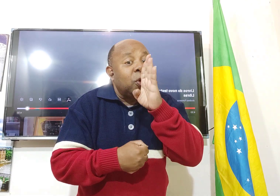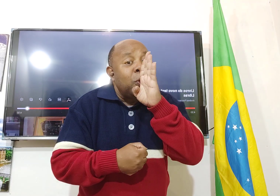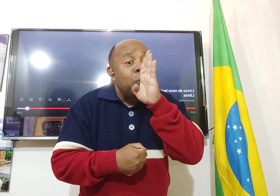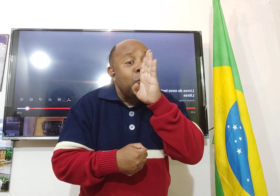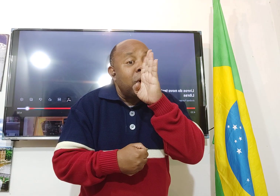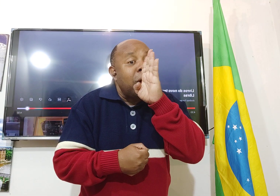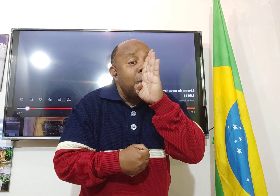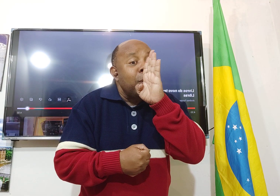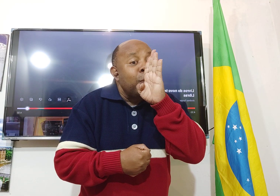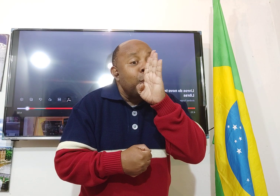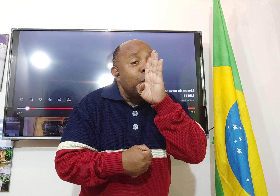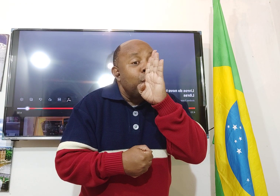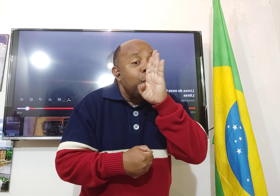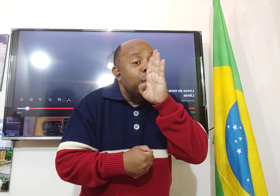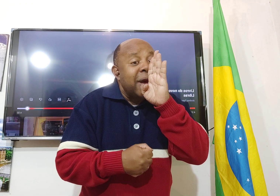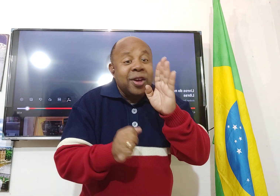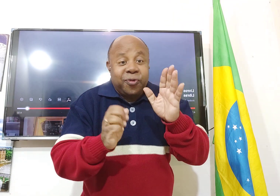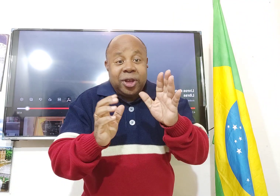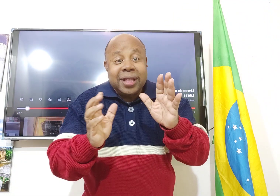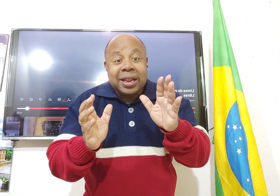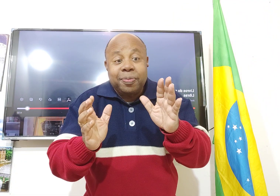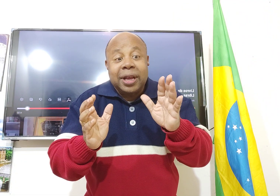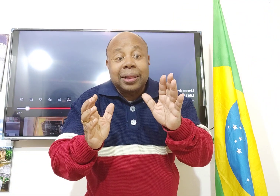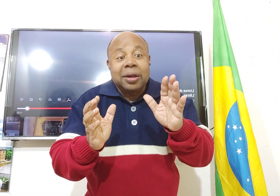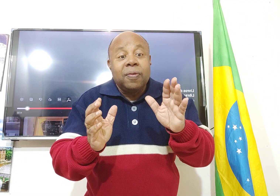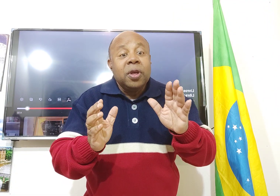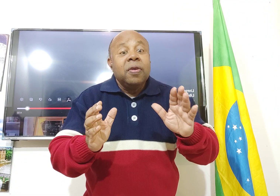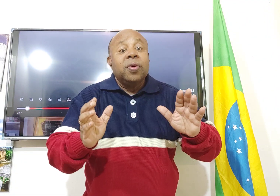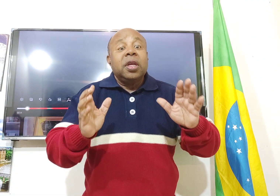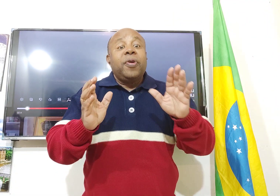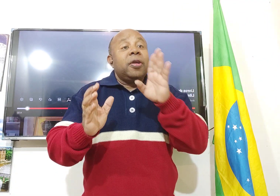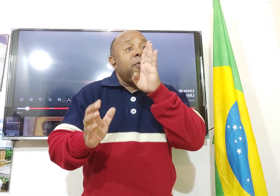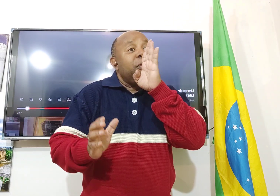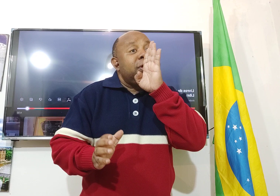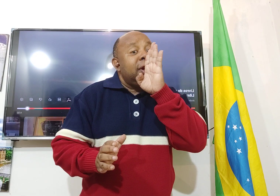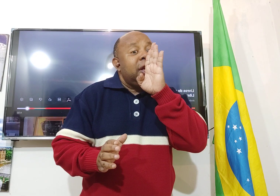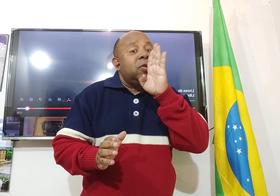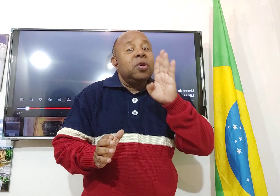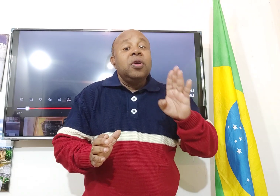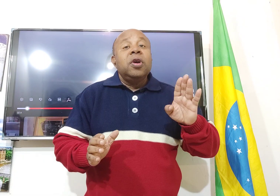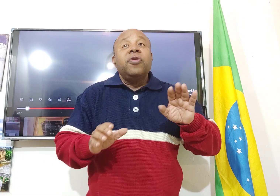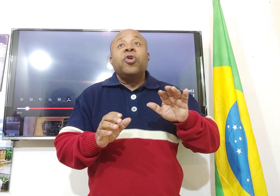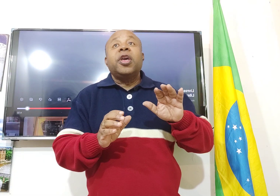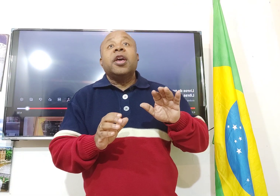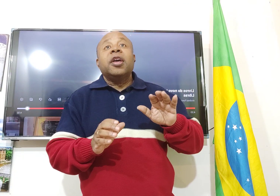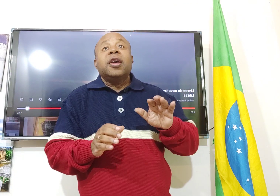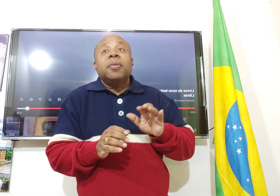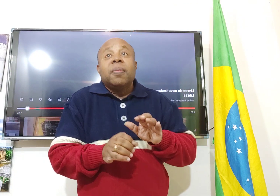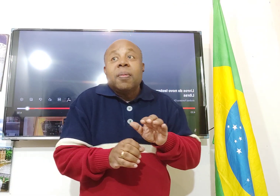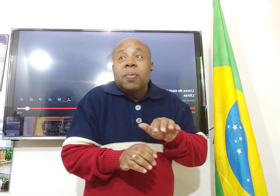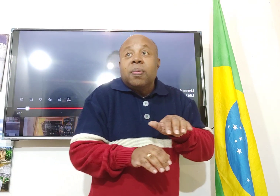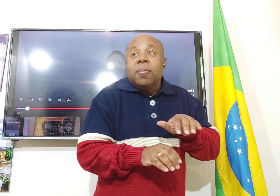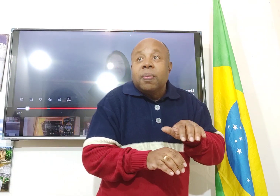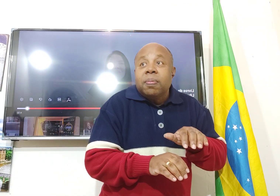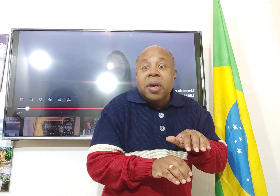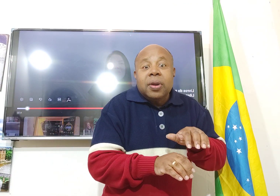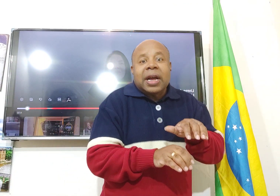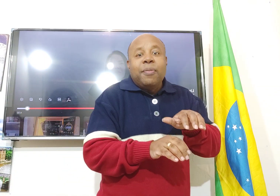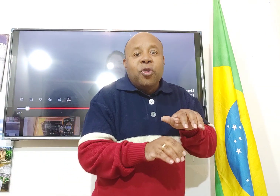segredo, Aí eu fiz, né, na explicação. Ele foi segredo. Ele foi o quê? Meio na camufla,